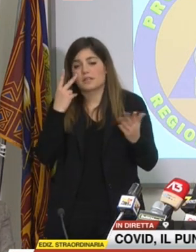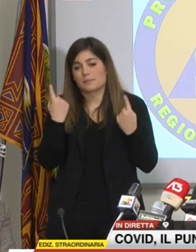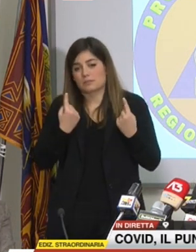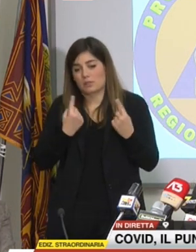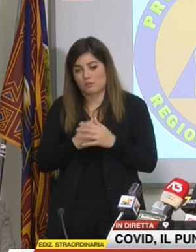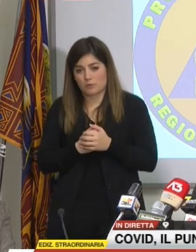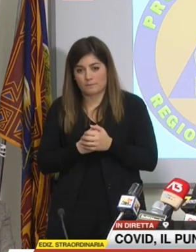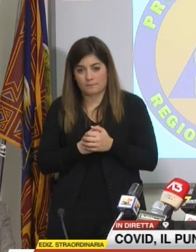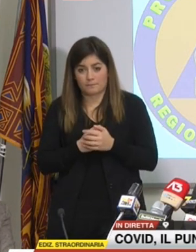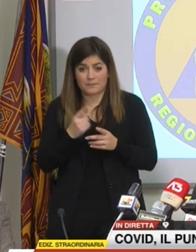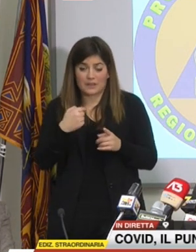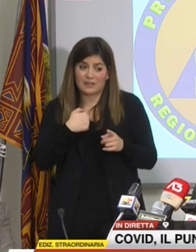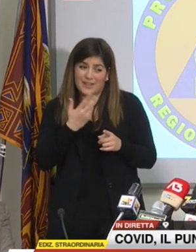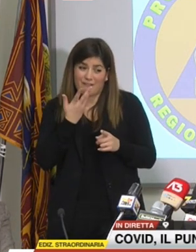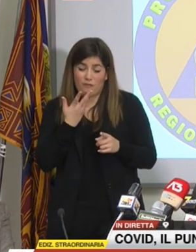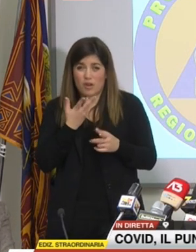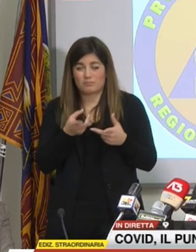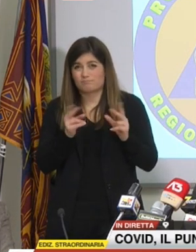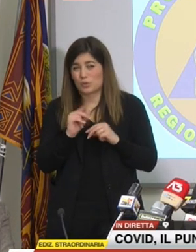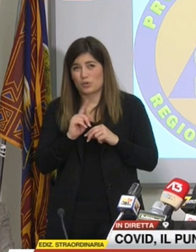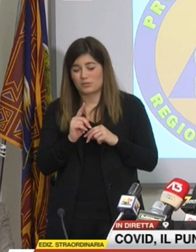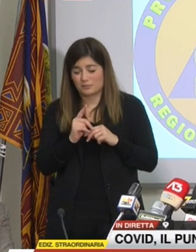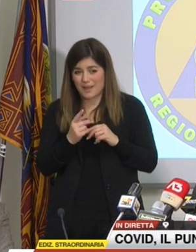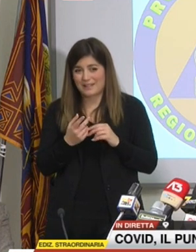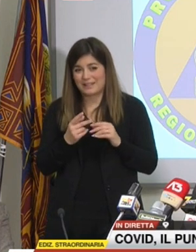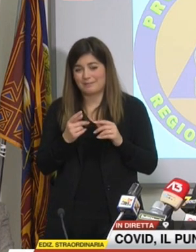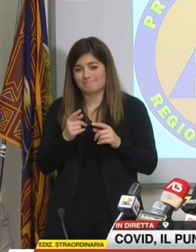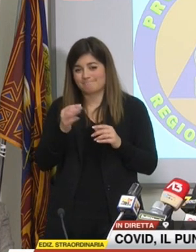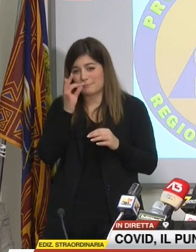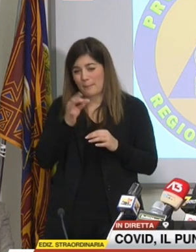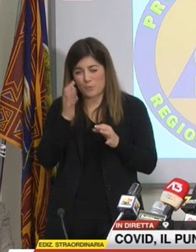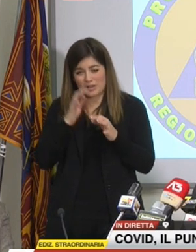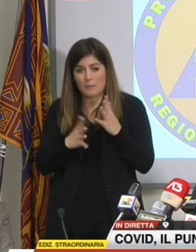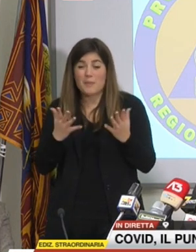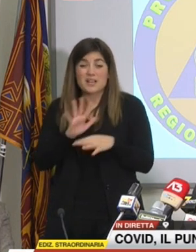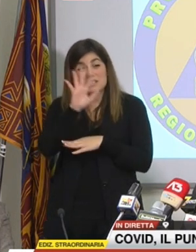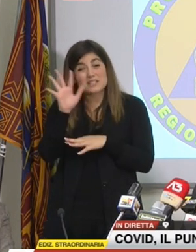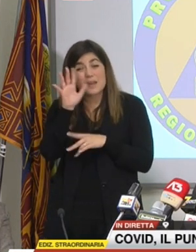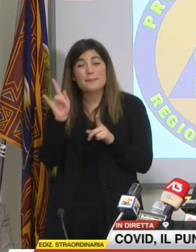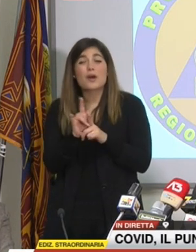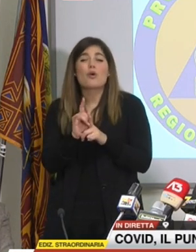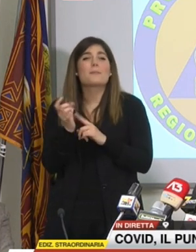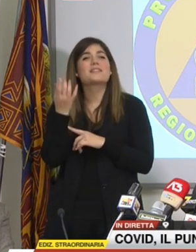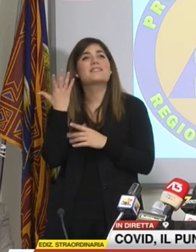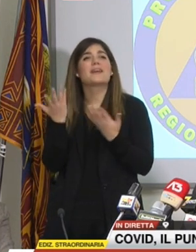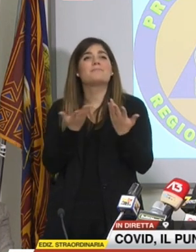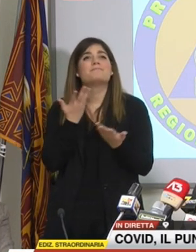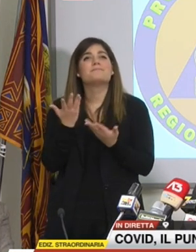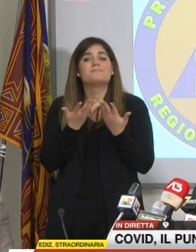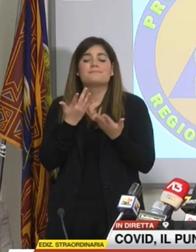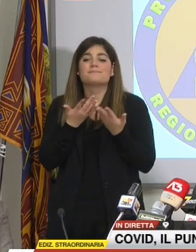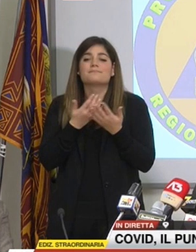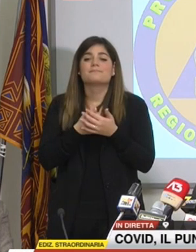Ecco, non vorrei ritornare su questa cosa di tamponi rapidi, eccetera, ma sembra quasi che non si voglia, perché